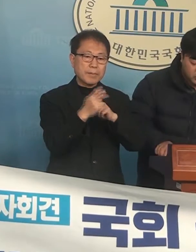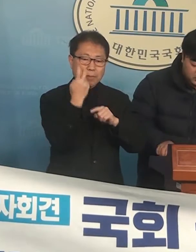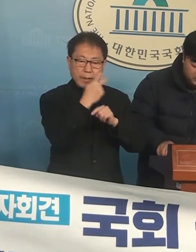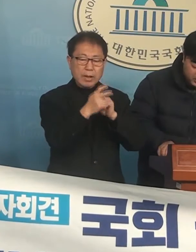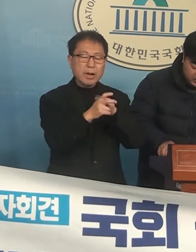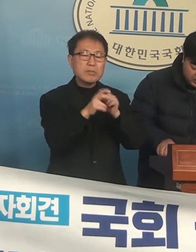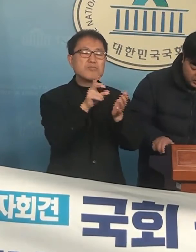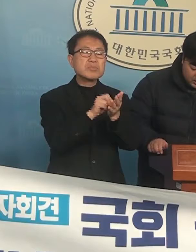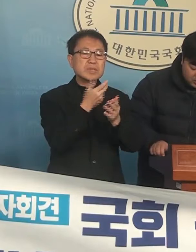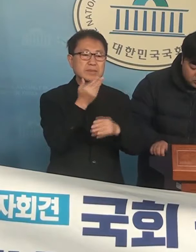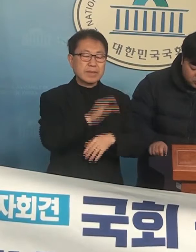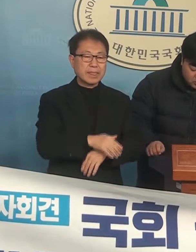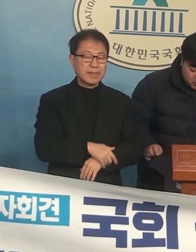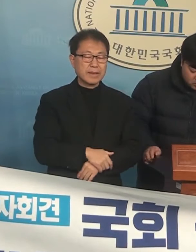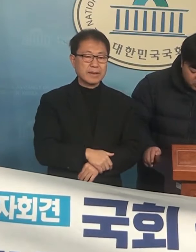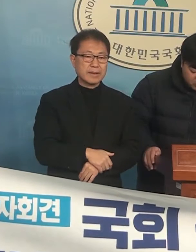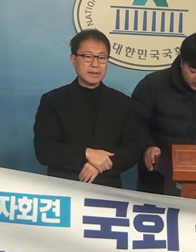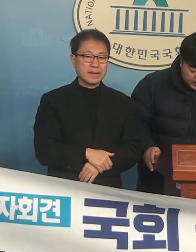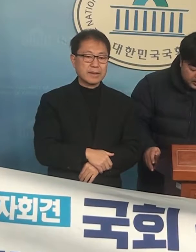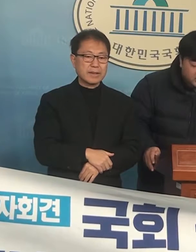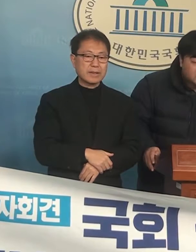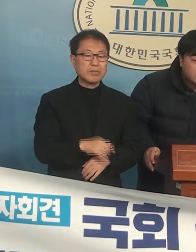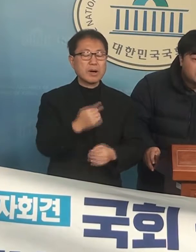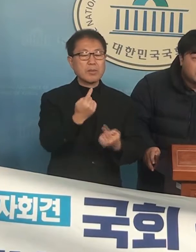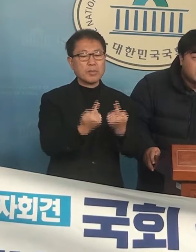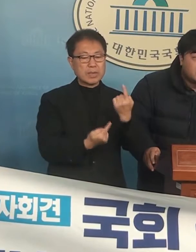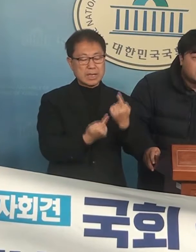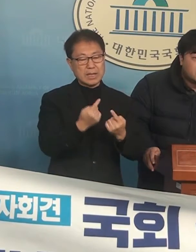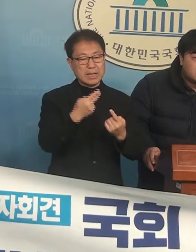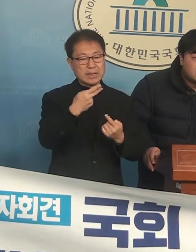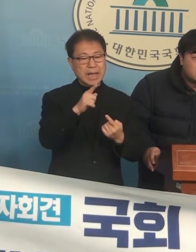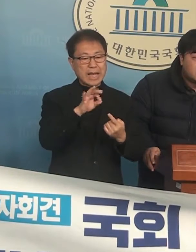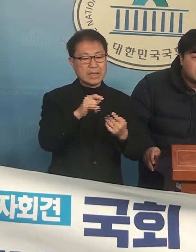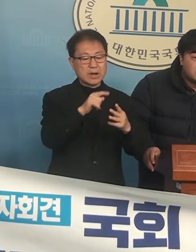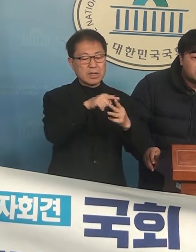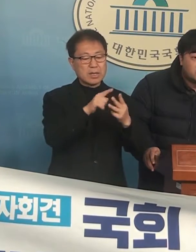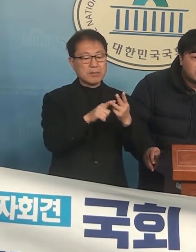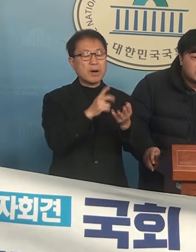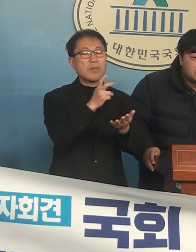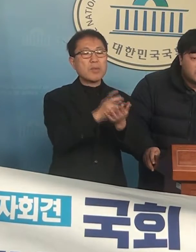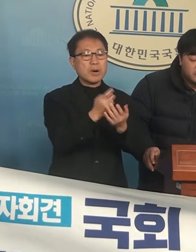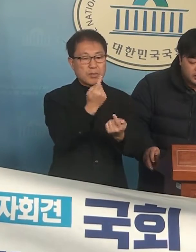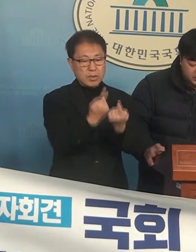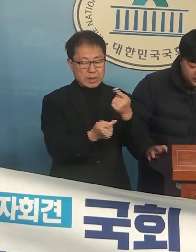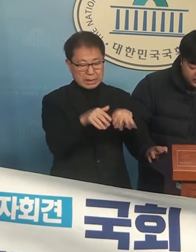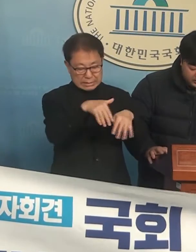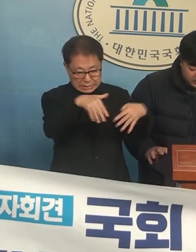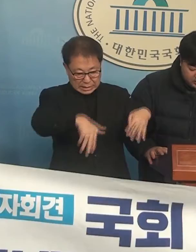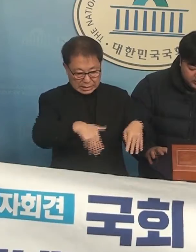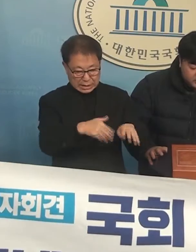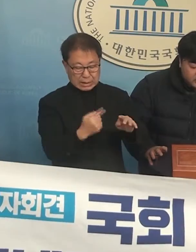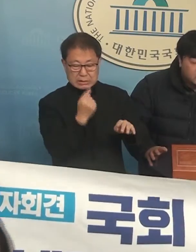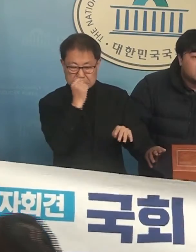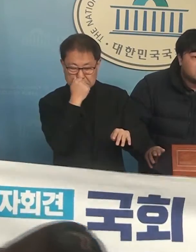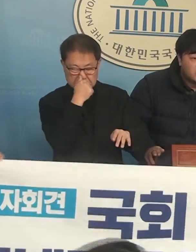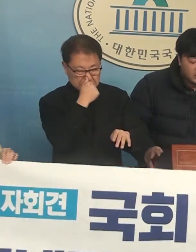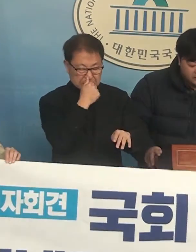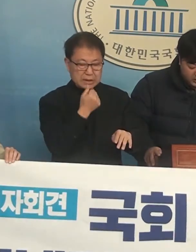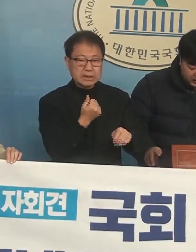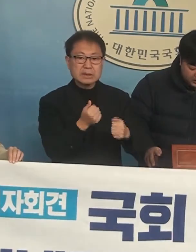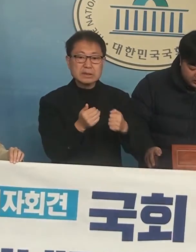형해화시킨다라는 점도 있지만 무엇보다 데이터 3법 내에서도 그 체계를 무시하는 법안이라는